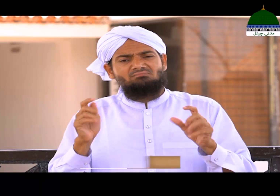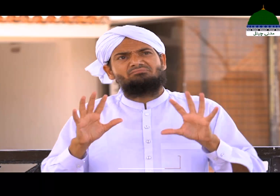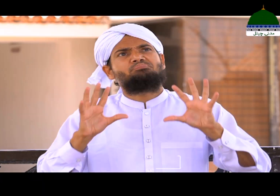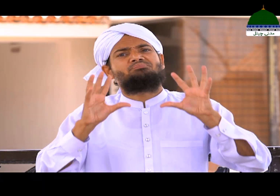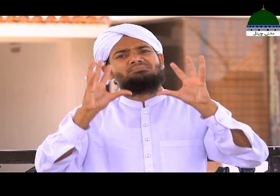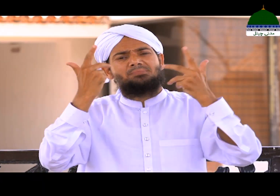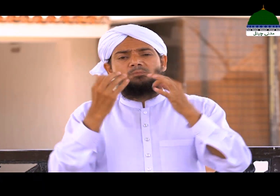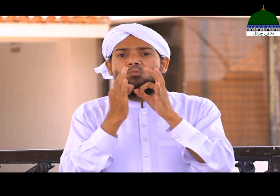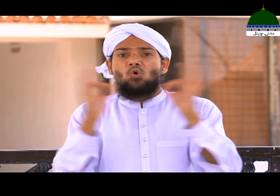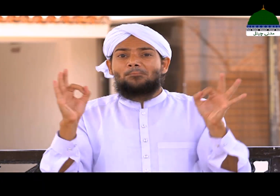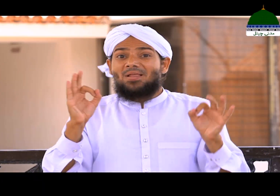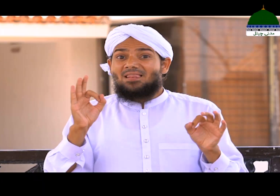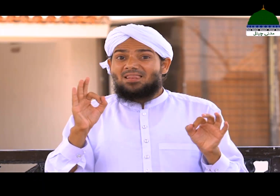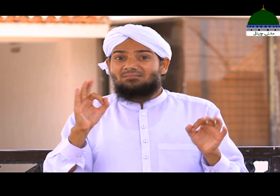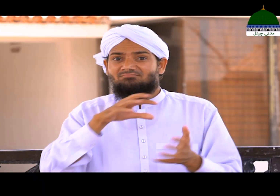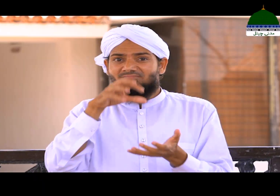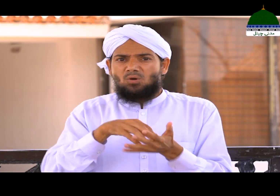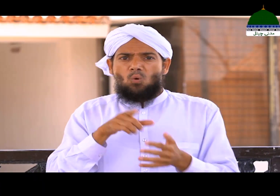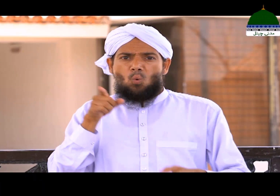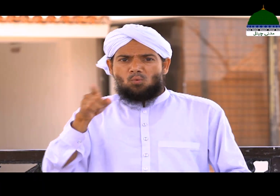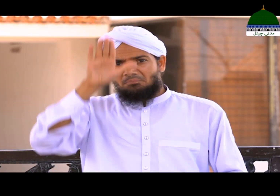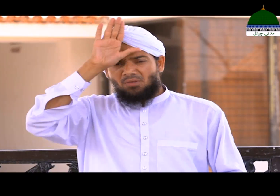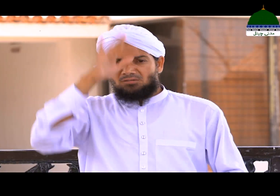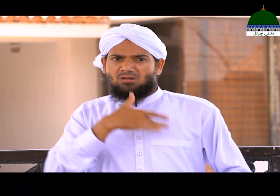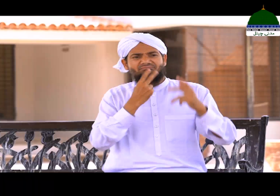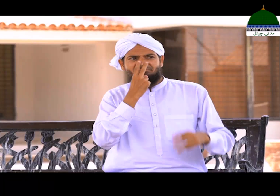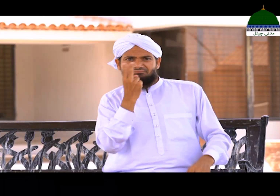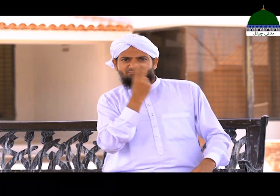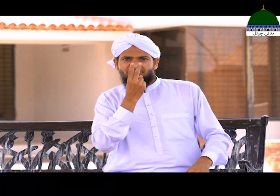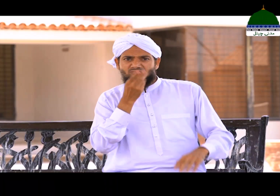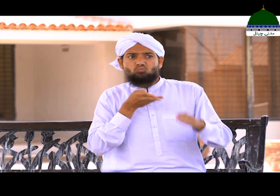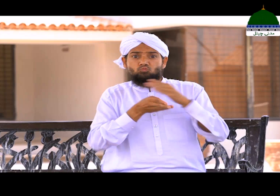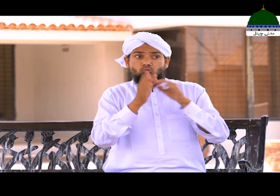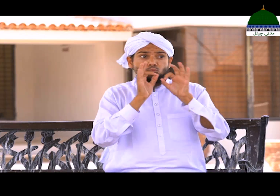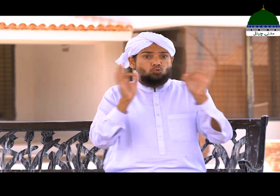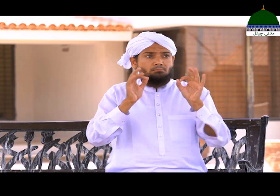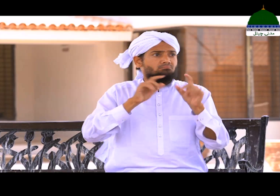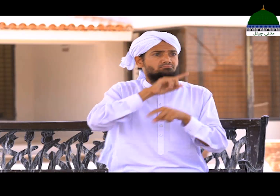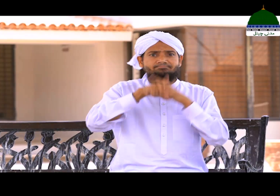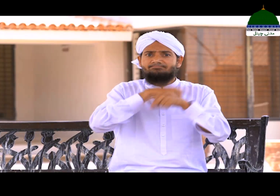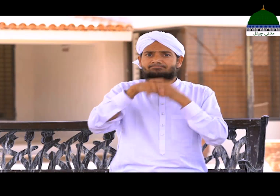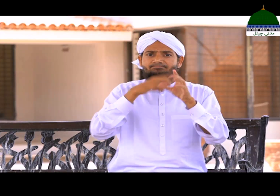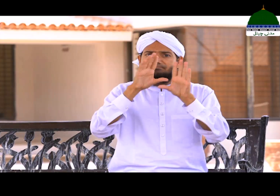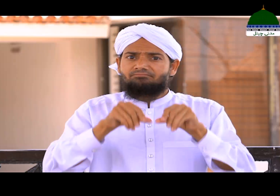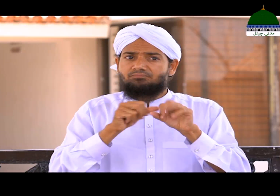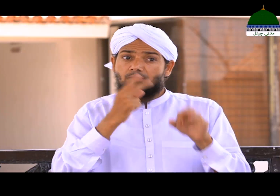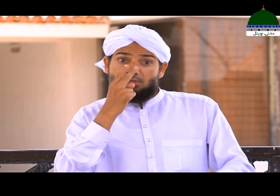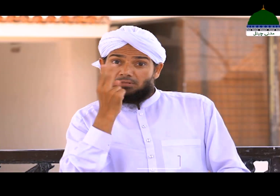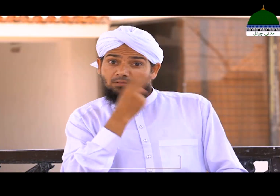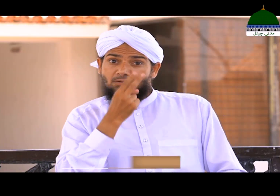کیا۔ جب تعمیر مکمل ہو چکی تو اس نے ارادہ کیا، میں سارے محل کا دورہ کروں اور دیکھوں کہ